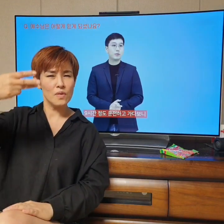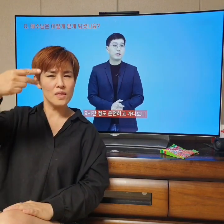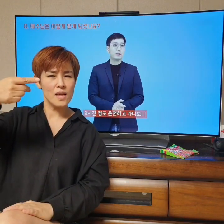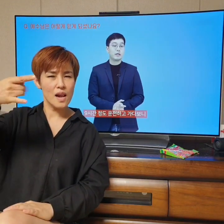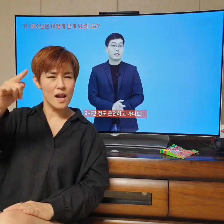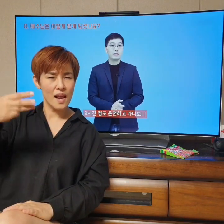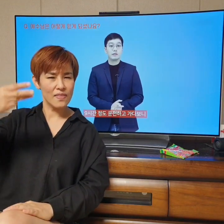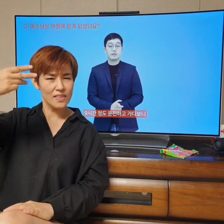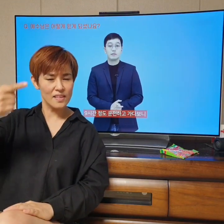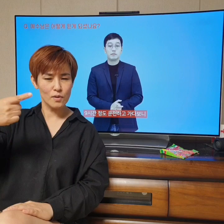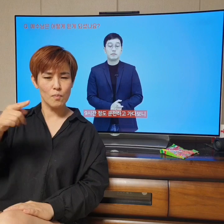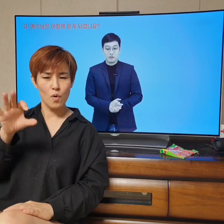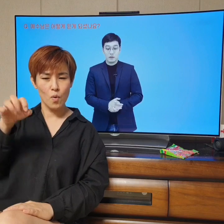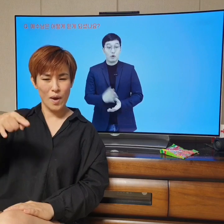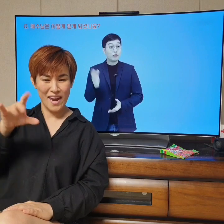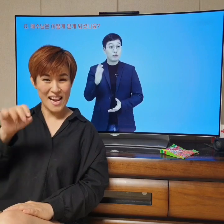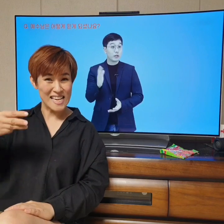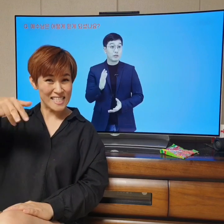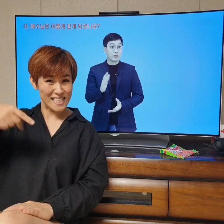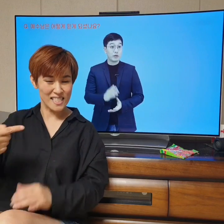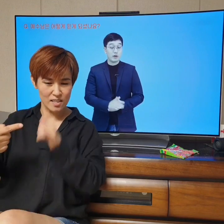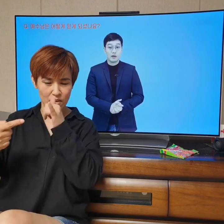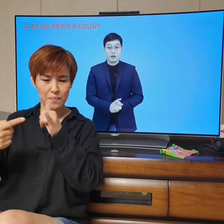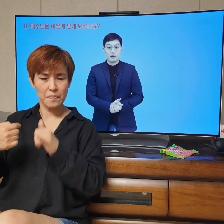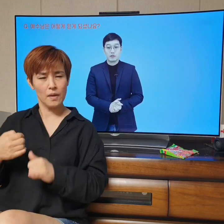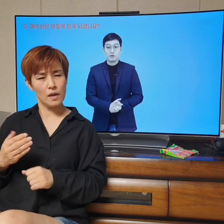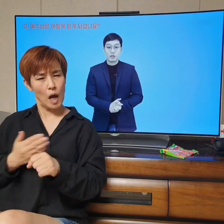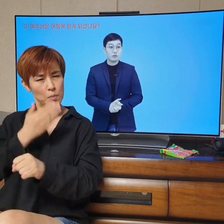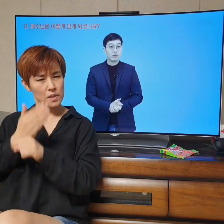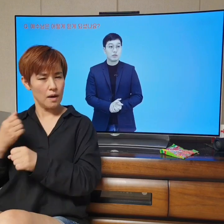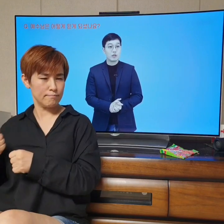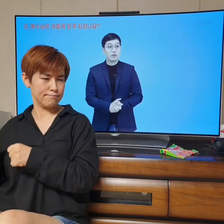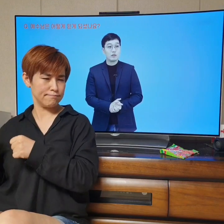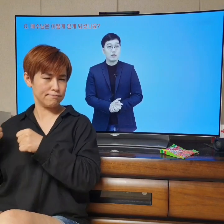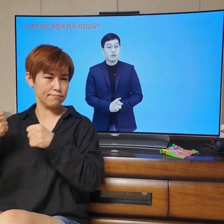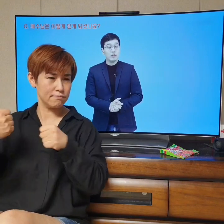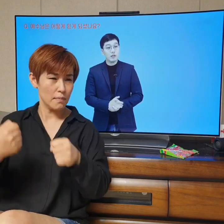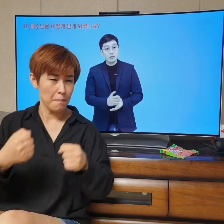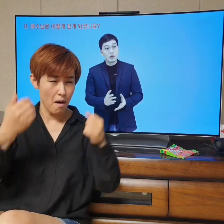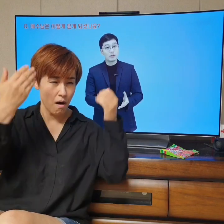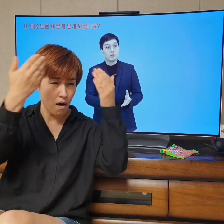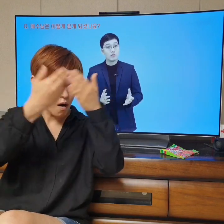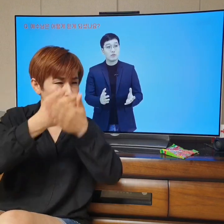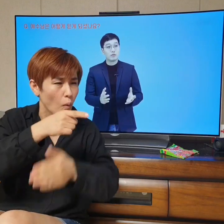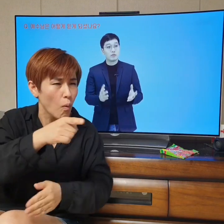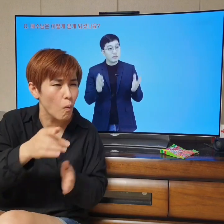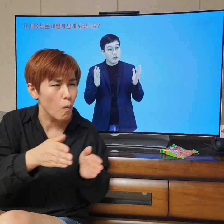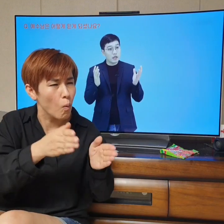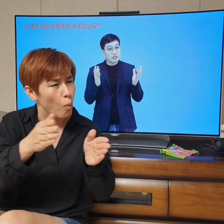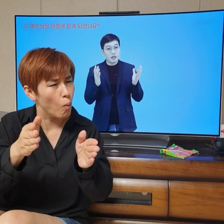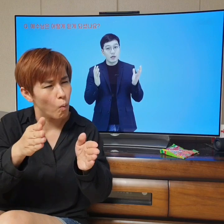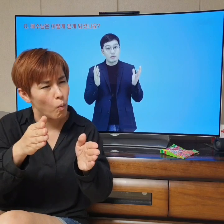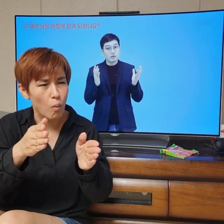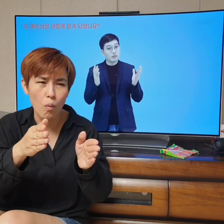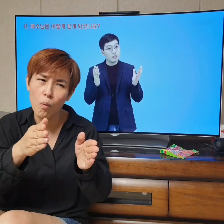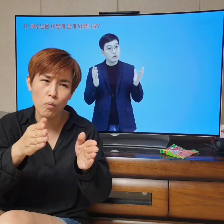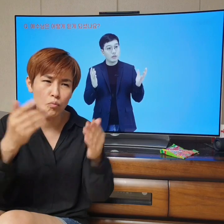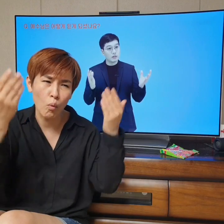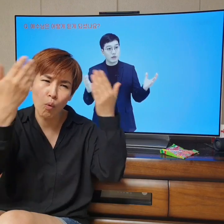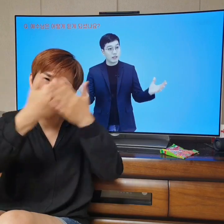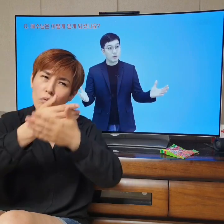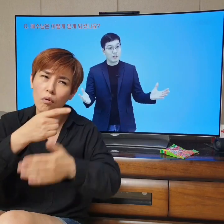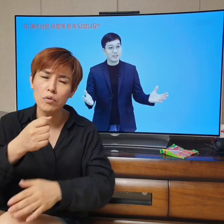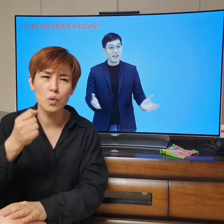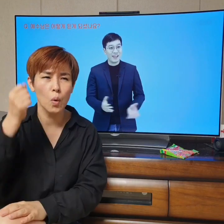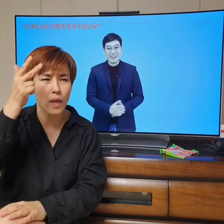갔어요. 한 9시간을 갔나요? 어둑어둑해졌어요. 이게 잘못 들었나? 이 길로 가서는 뭐 제가 생각하고 있던 어떤